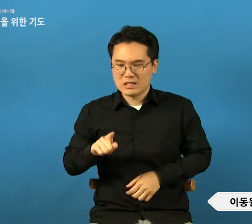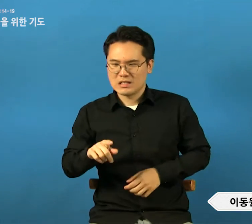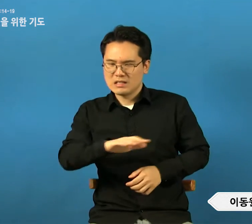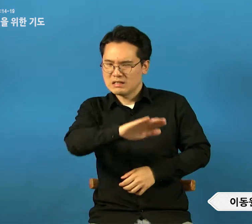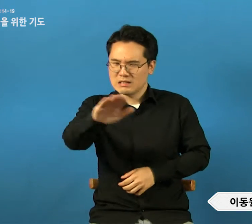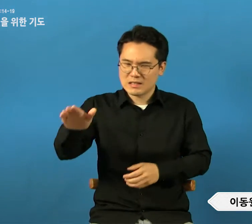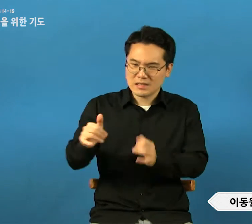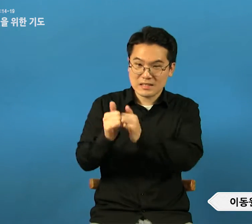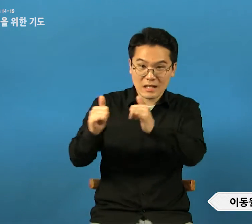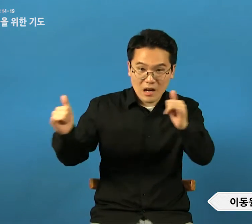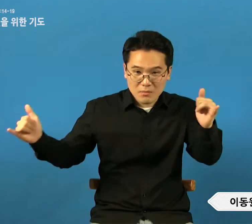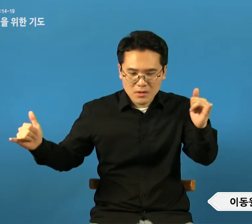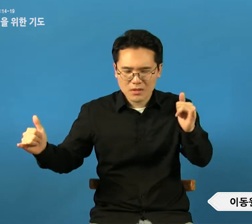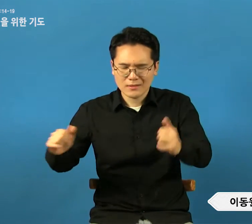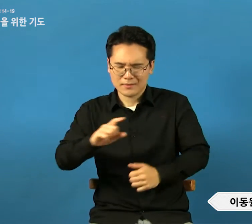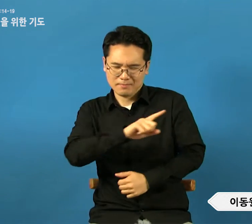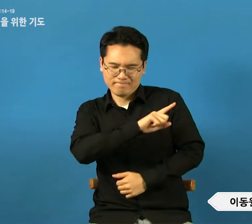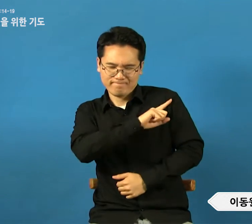바로 건강입니다.